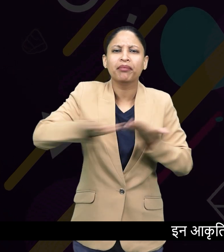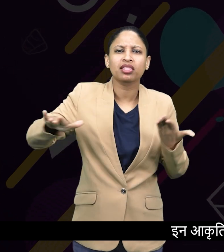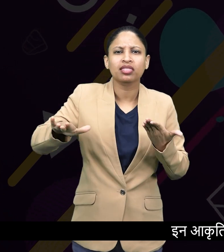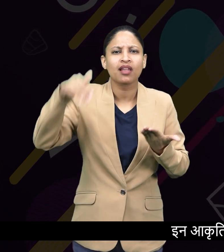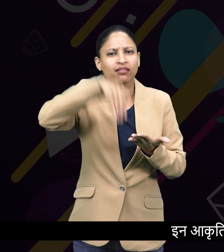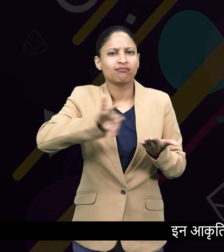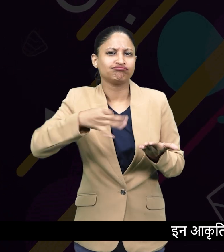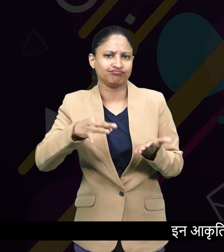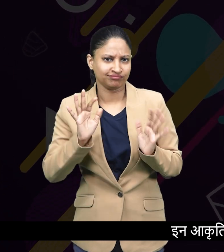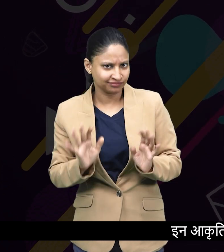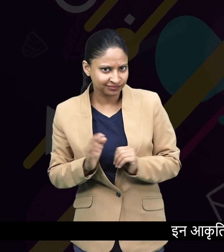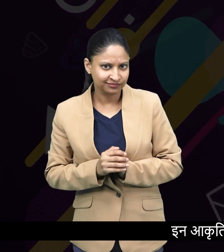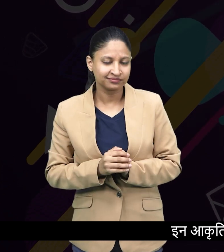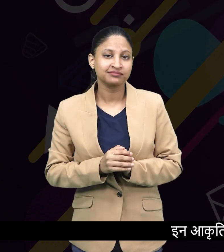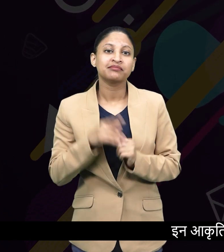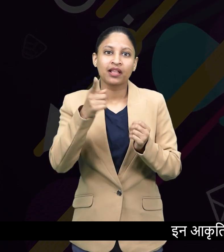होता।